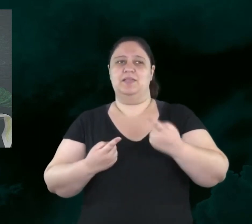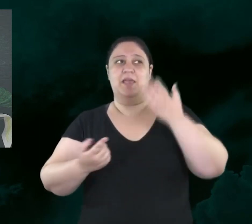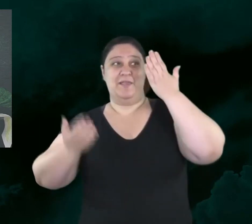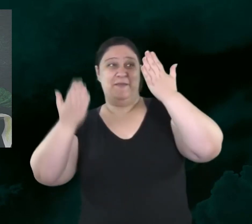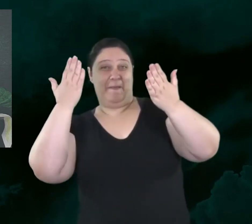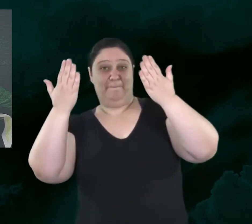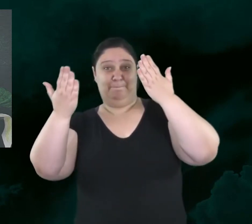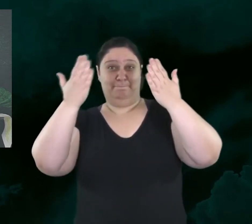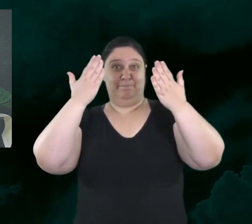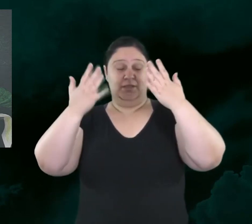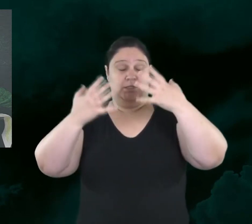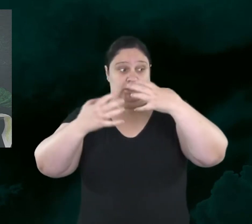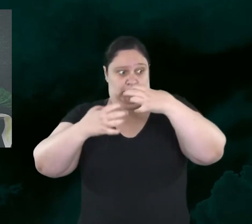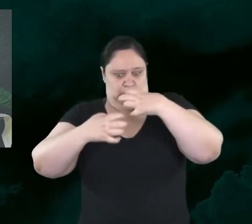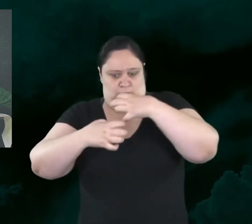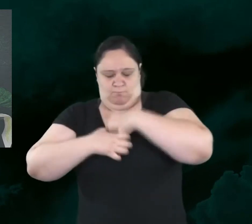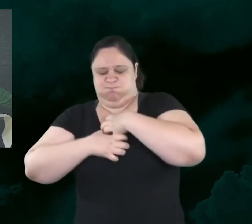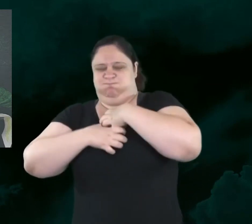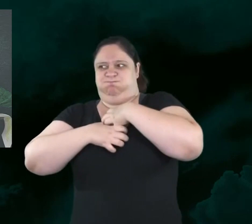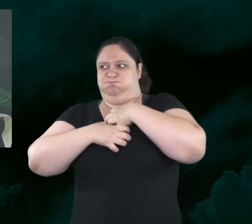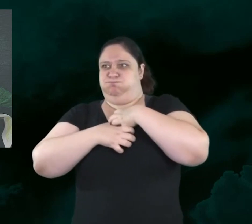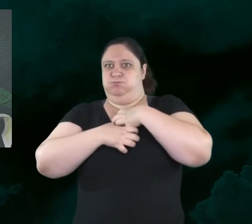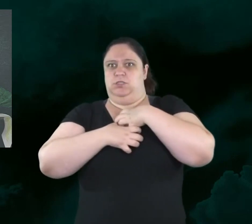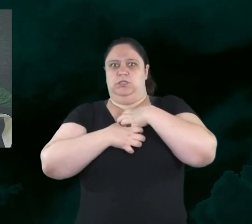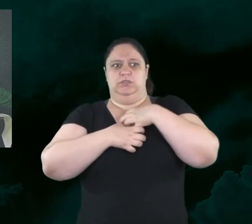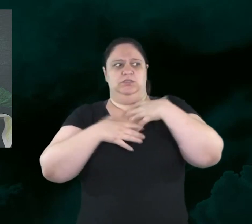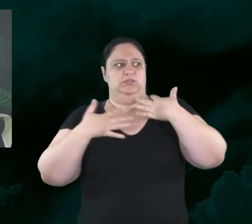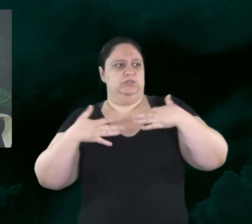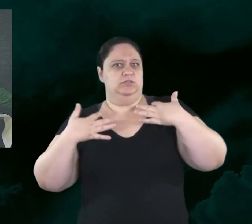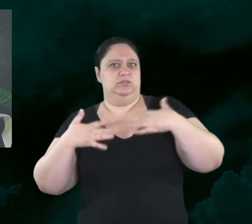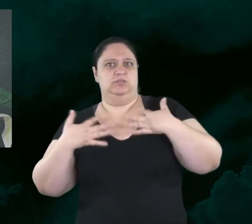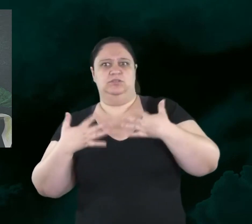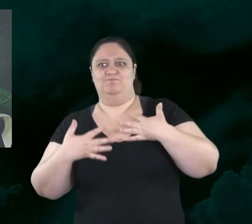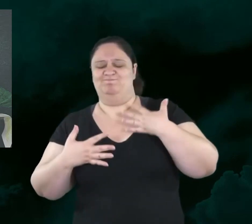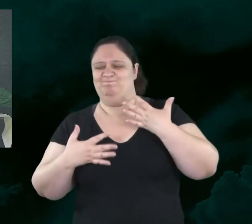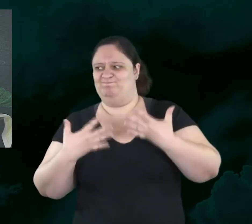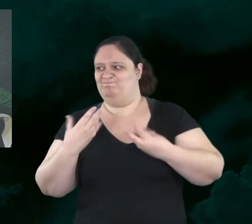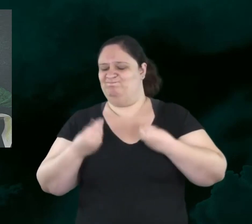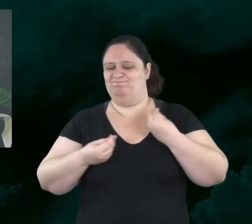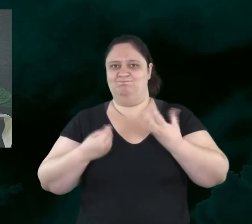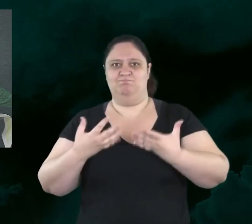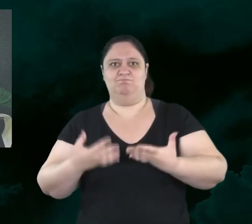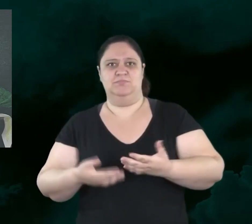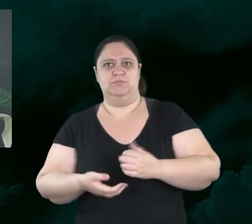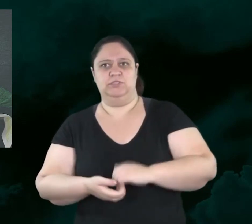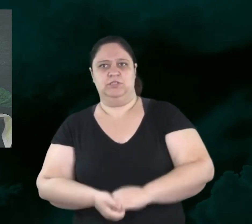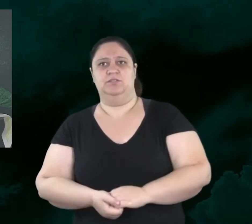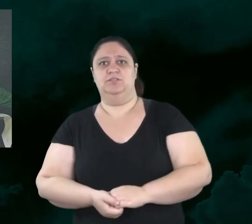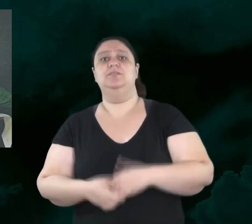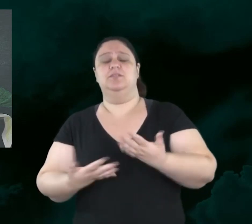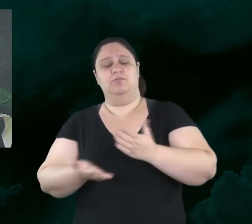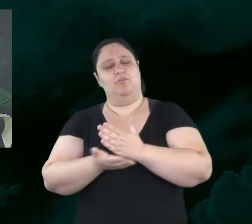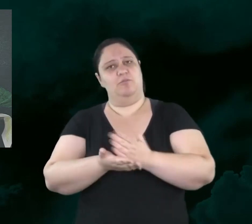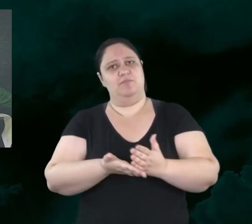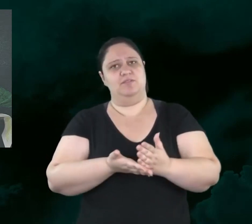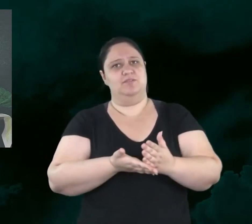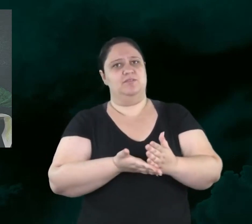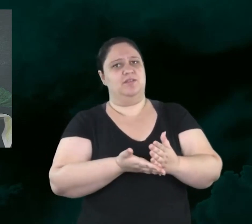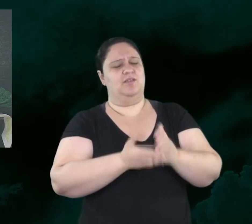isso vai desgastando você, né? Foi me desgastando. Eu comecei a orar ao Senhor,